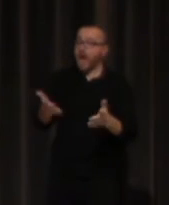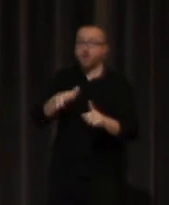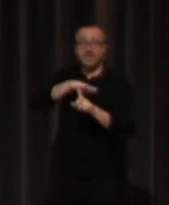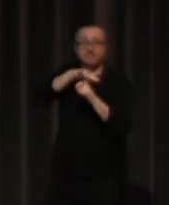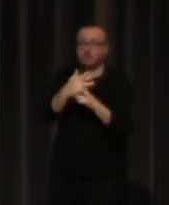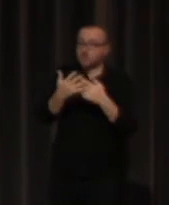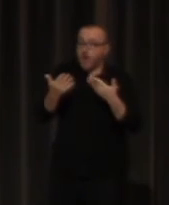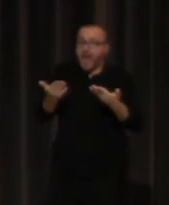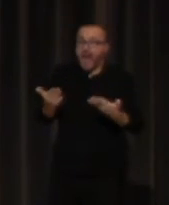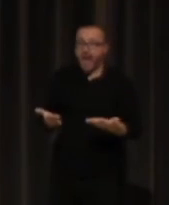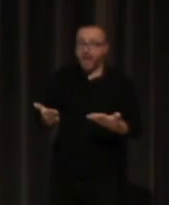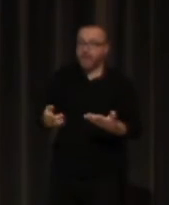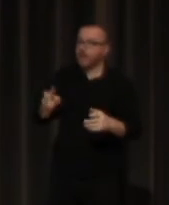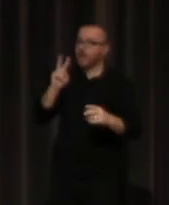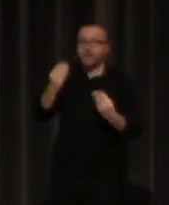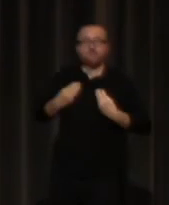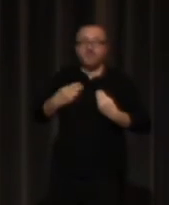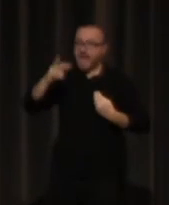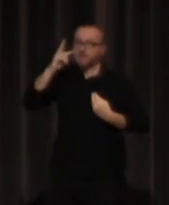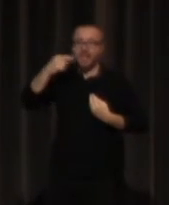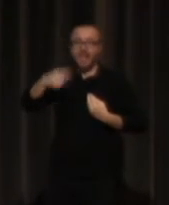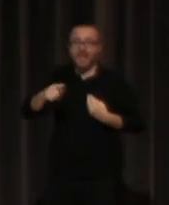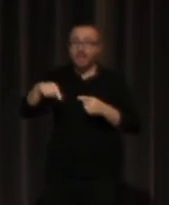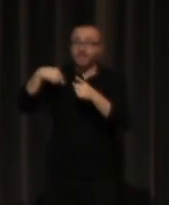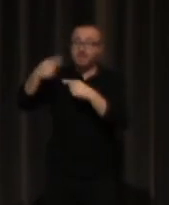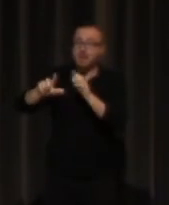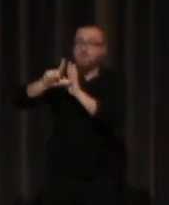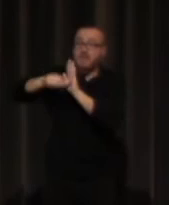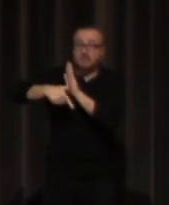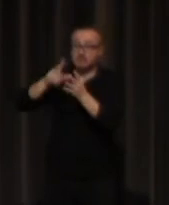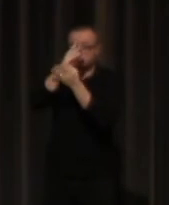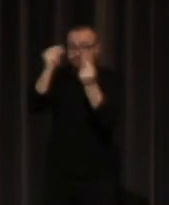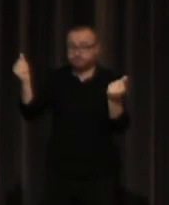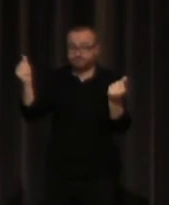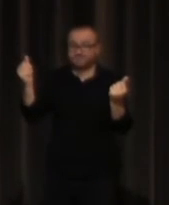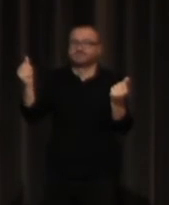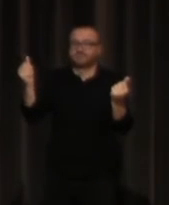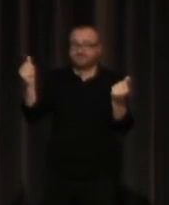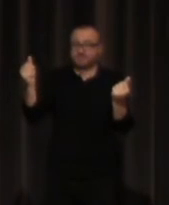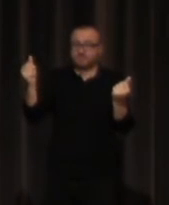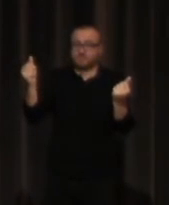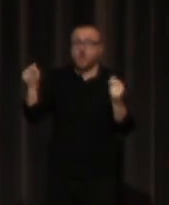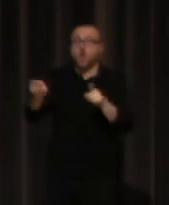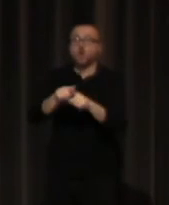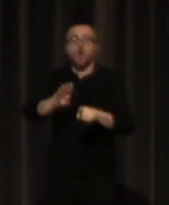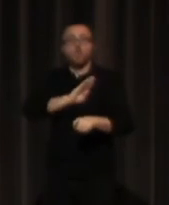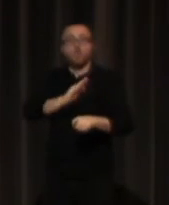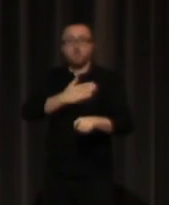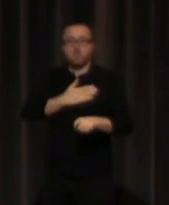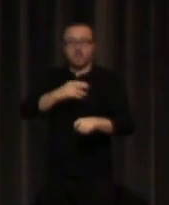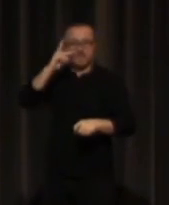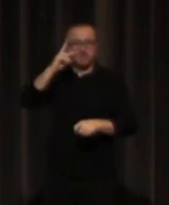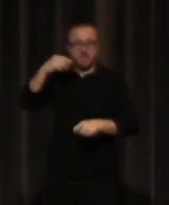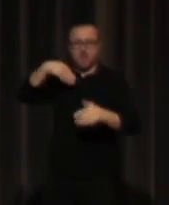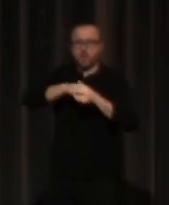presó, ens movem aquí dintre, allò que veiem ara, allà on estem, ens pot pertànyer per uns breus instants,